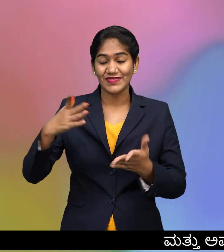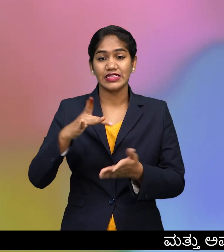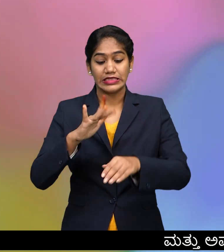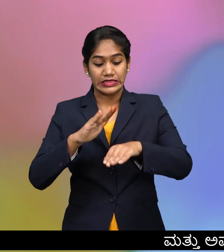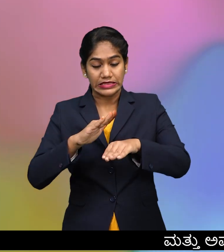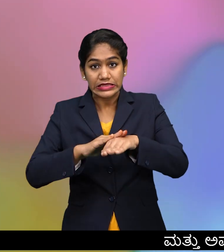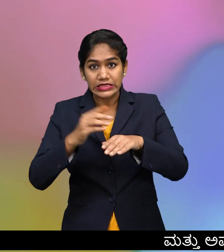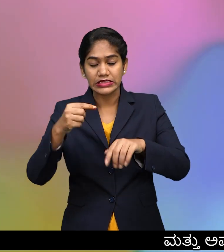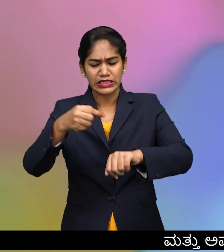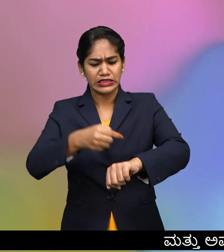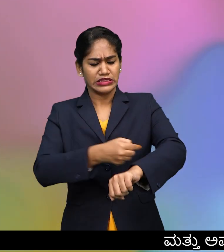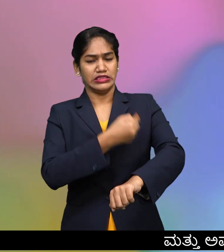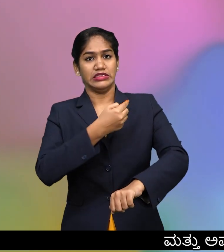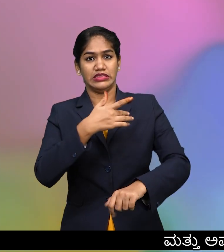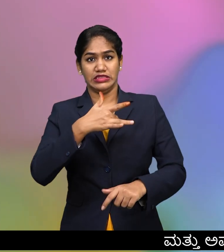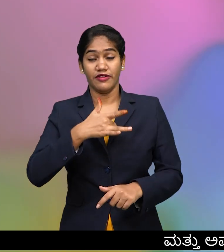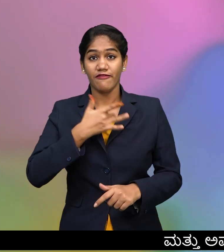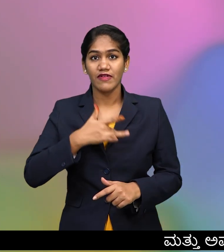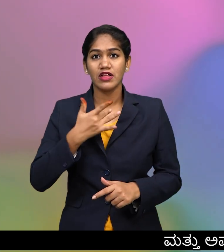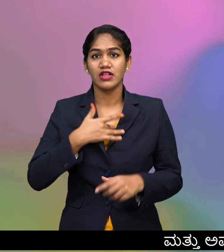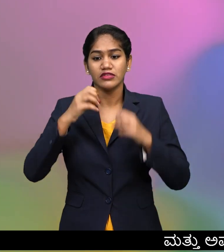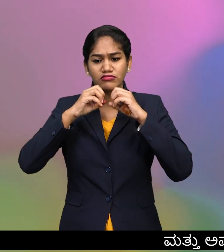ಮತ್ತು ಅವುಗಳನ್ನು ಕಾರ್ಟೆಕ್ಸ್ಗೆ